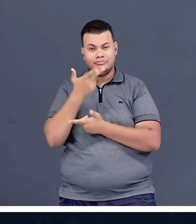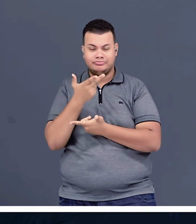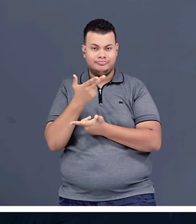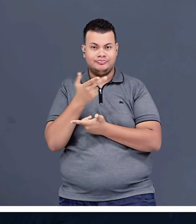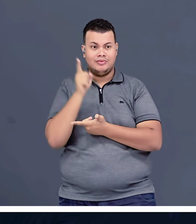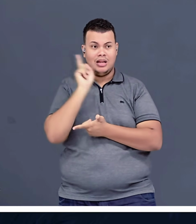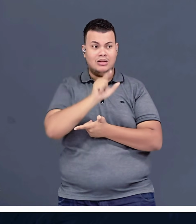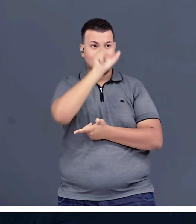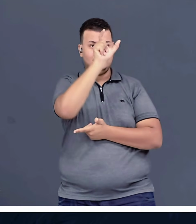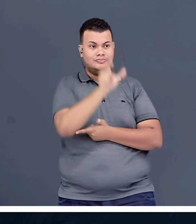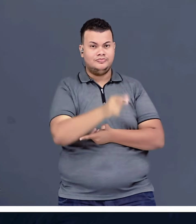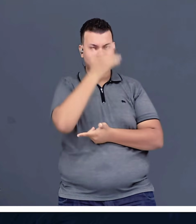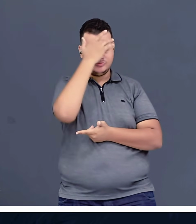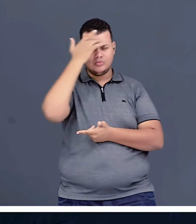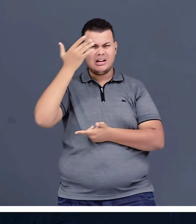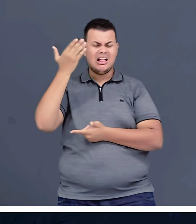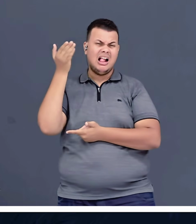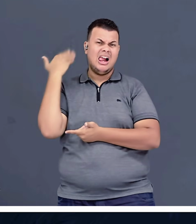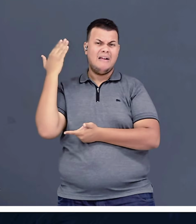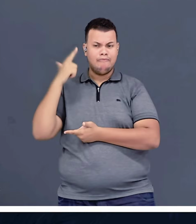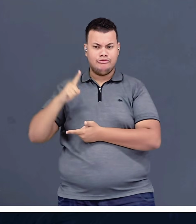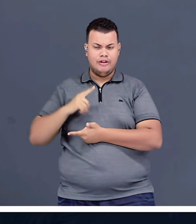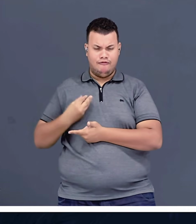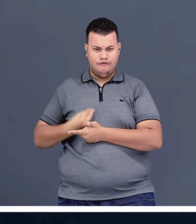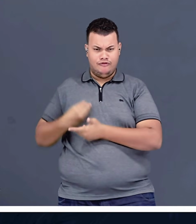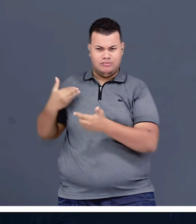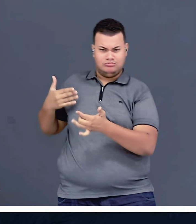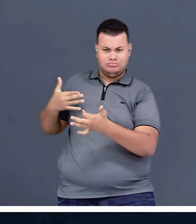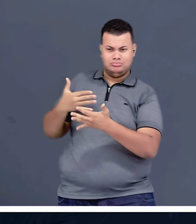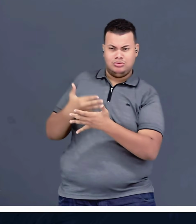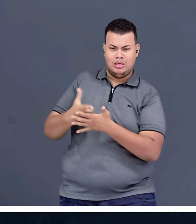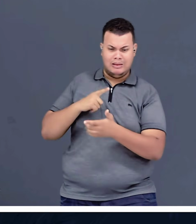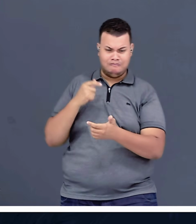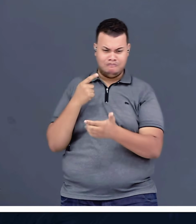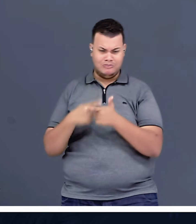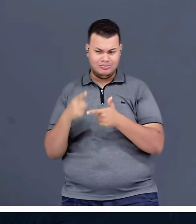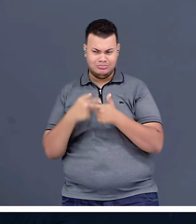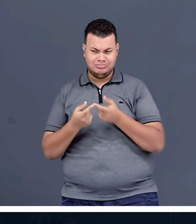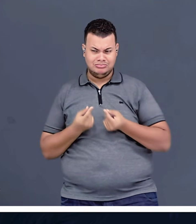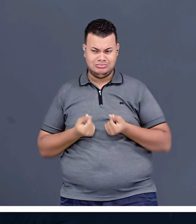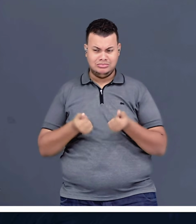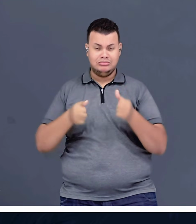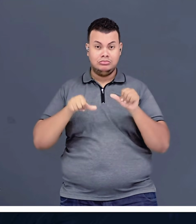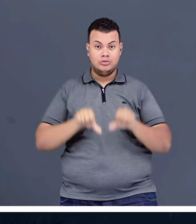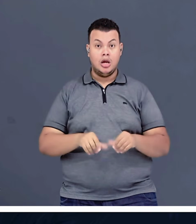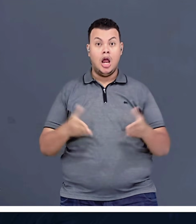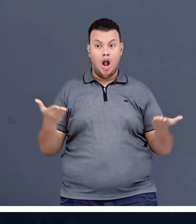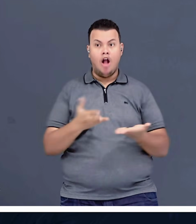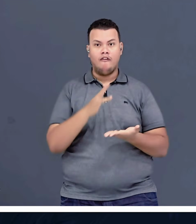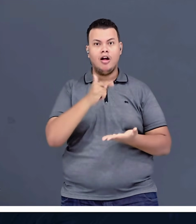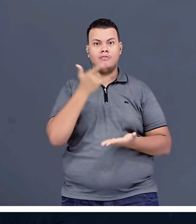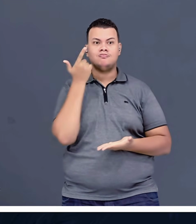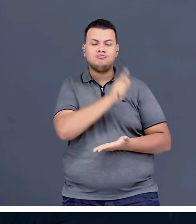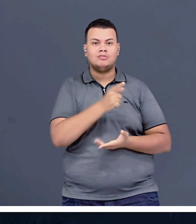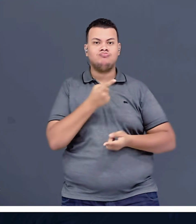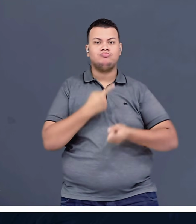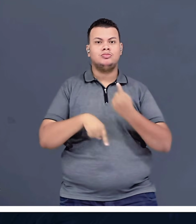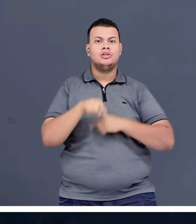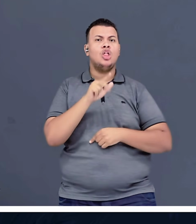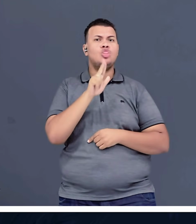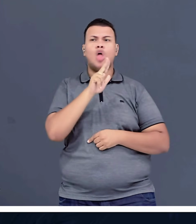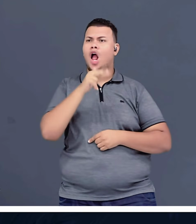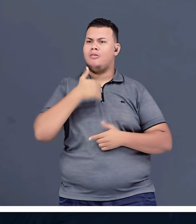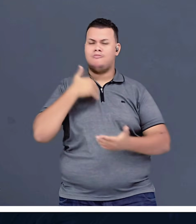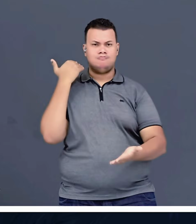É aquela pessoa que lá atrás, quando viveu aquela última luta financeira, disse para Deus depois de saudar: meu Deus, agora vai ter jeito, tá?